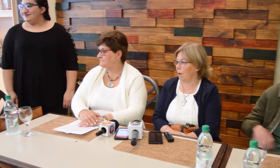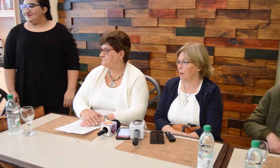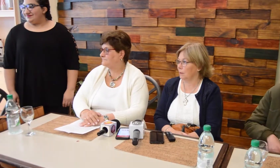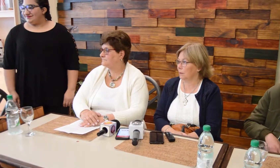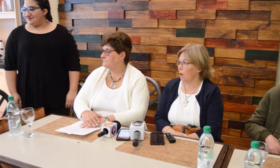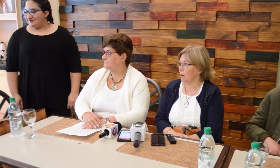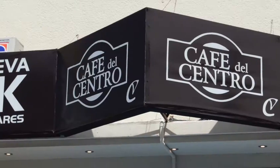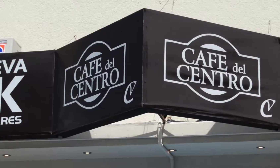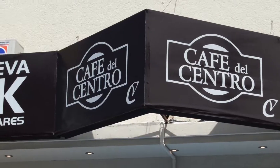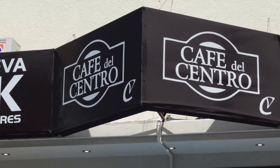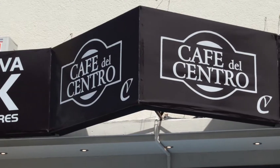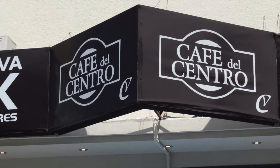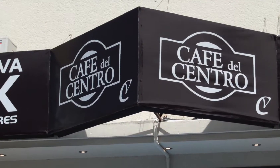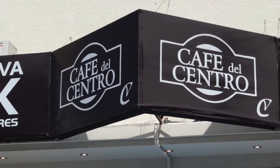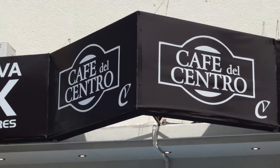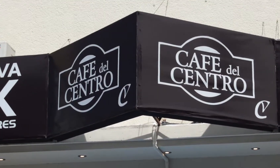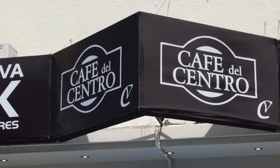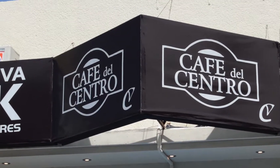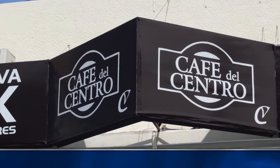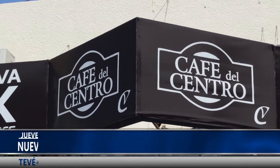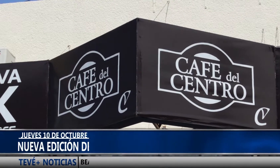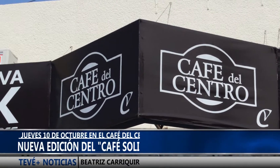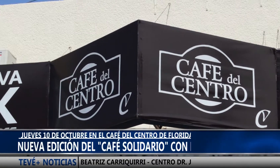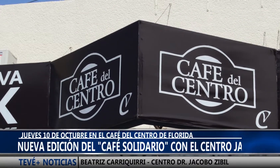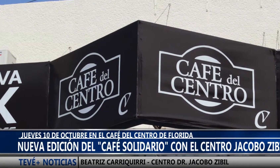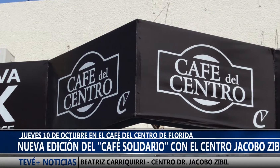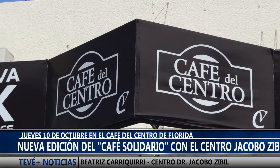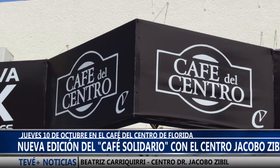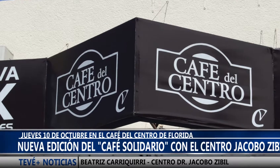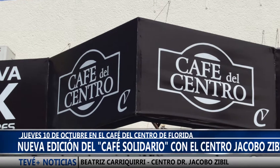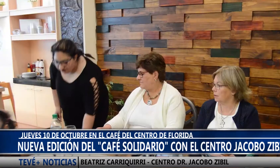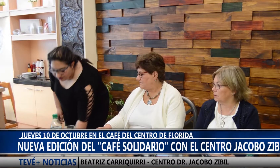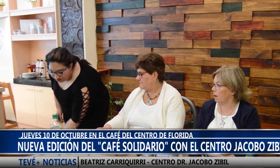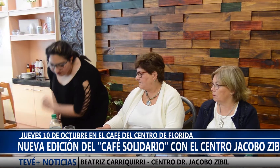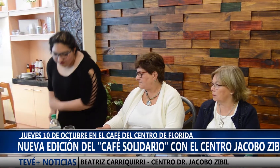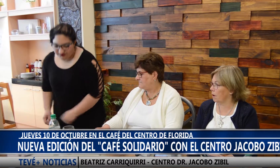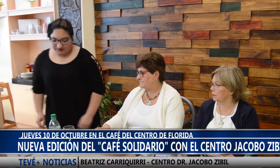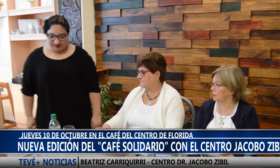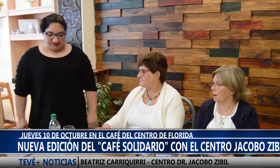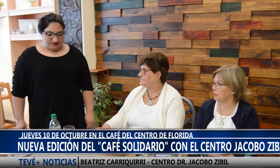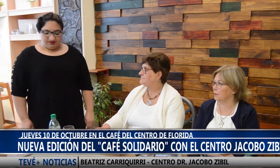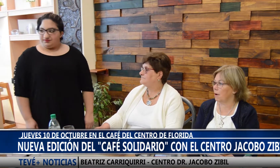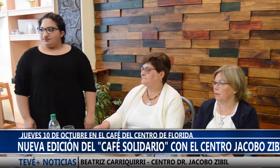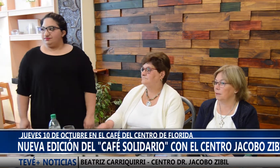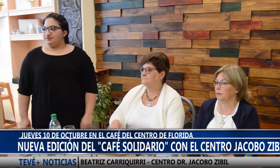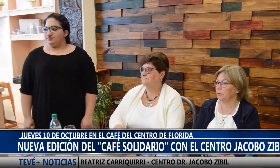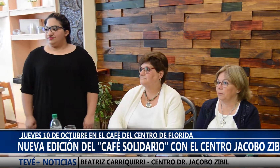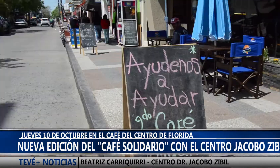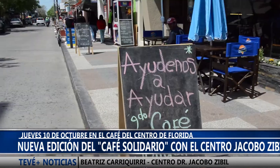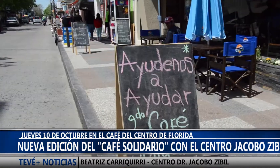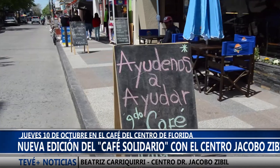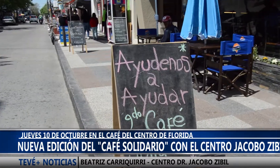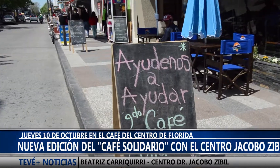Departamental, que siempre ha estado abierta a nuestras necesidades, y sin palabras para el señor Washington González, que nos abrió las puertas del